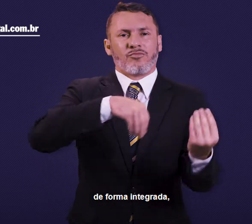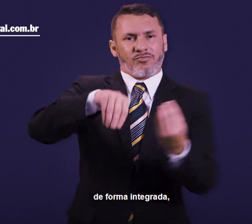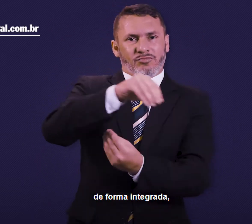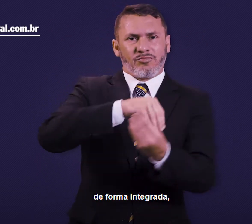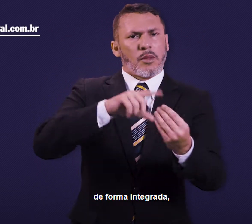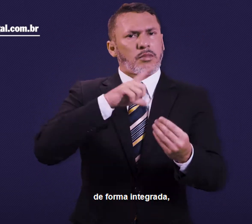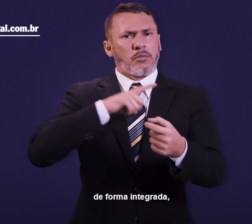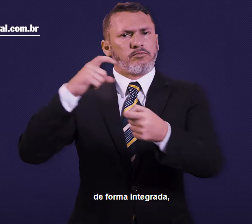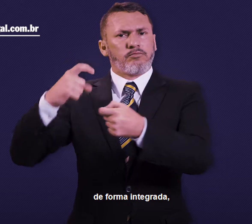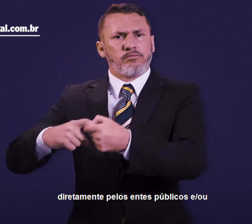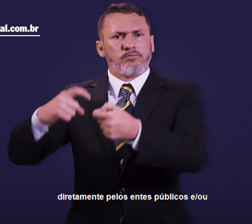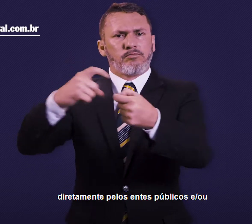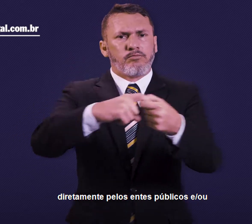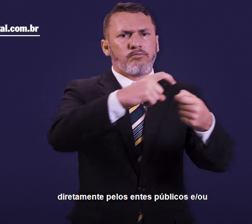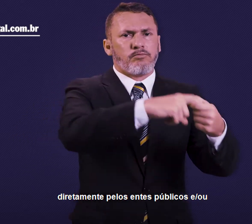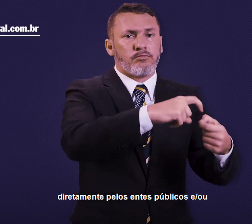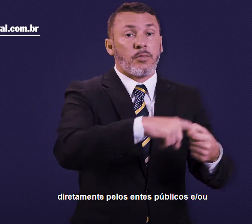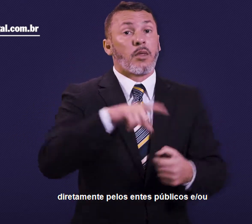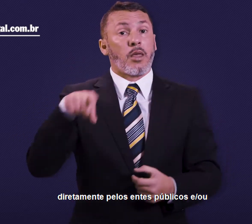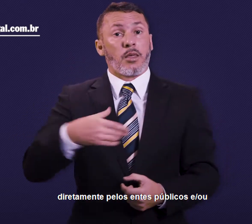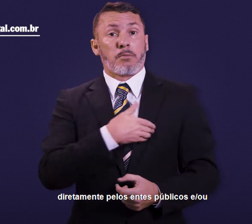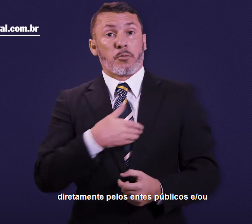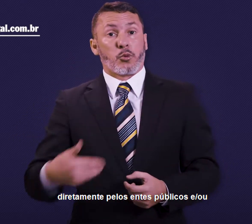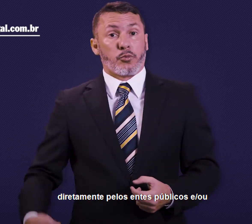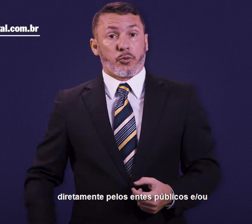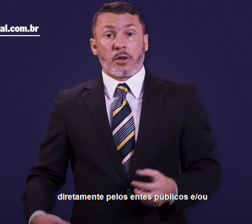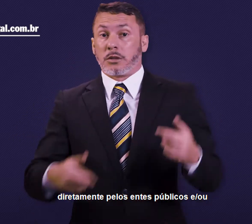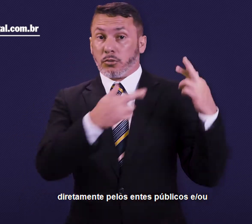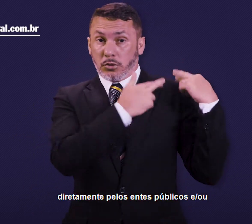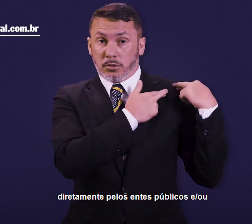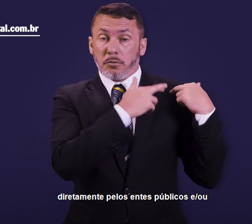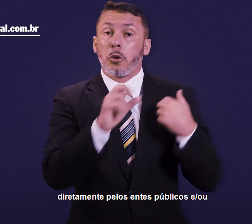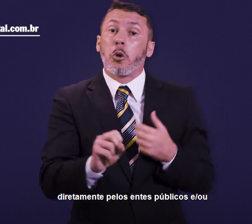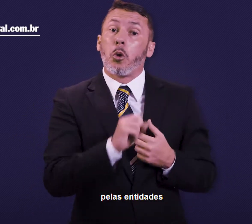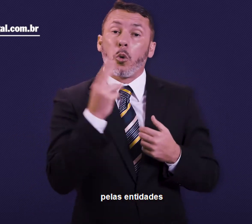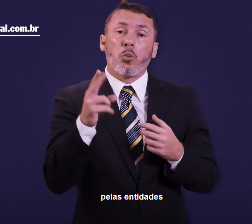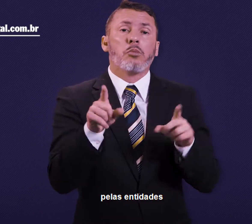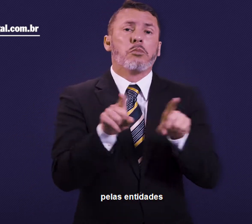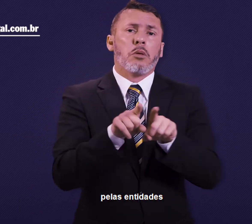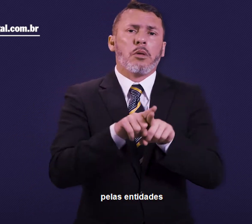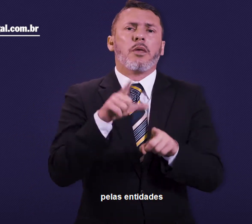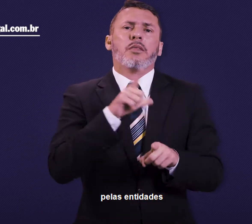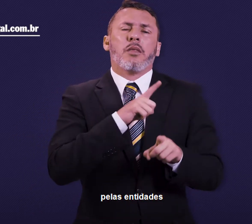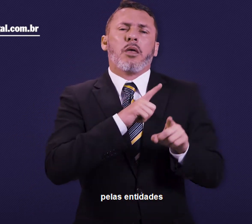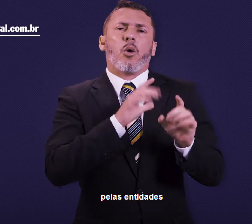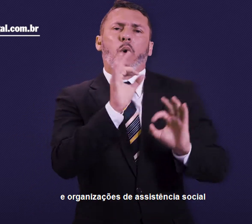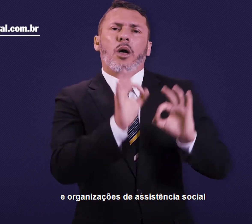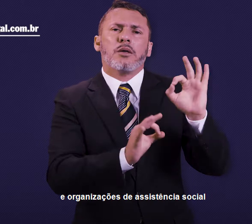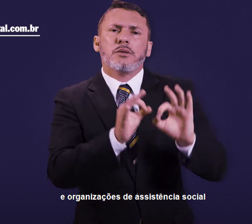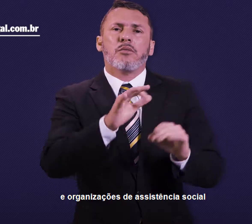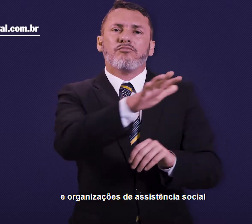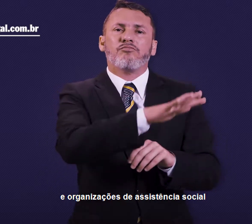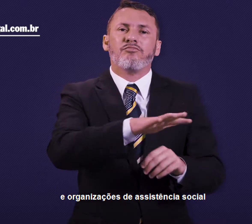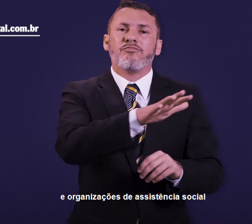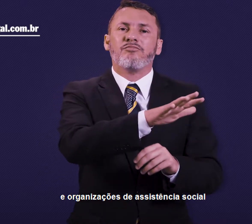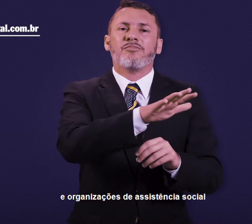forma integrada, diretamente pelos entes públicos e/ou pelas entidades e organizações de